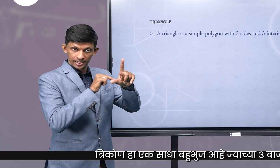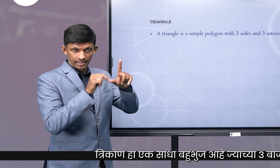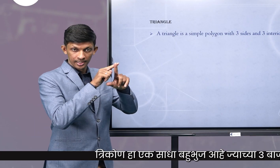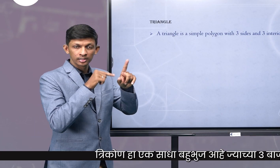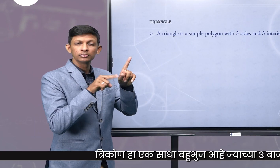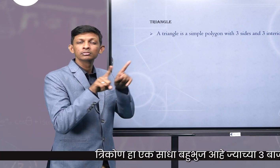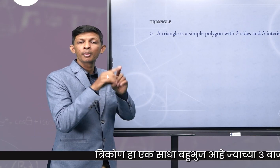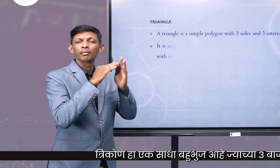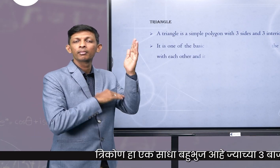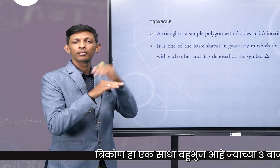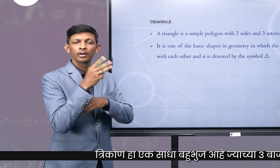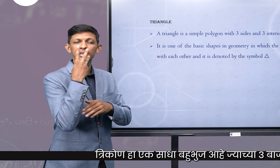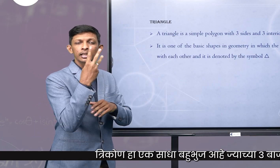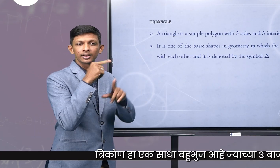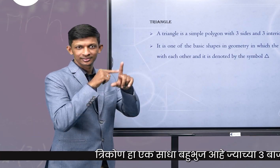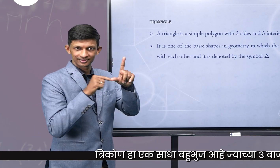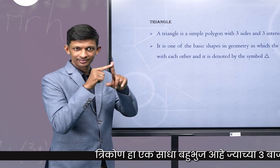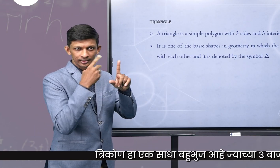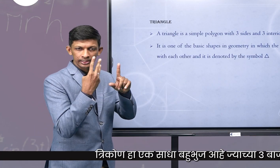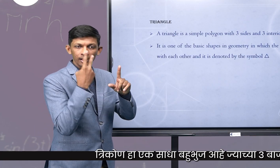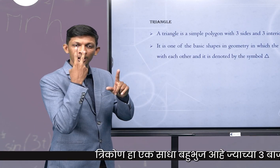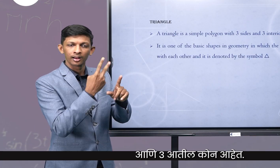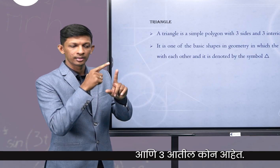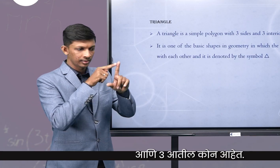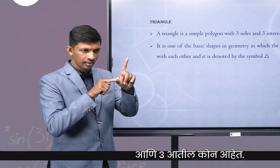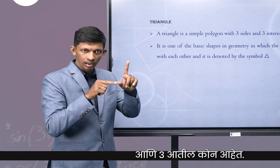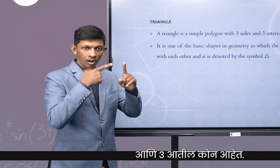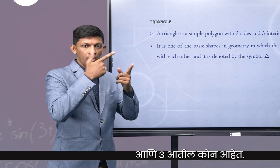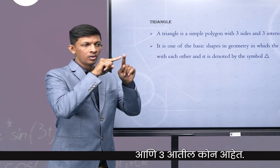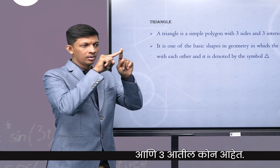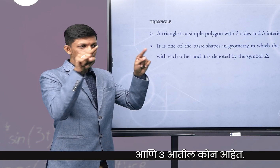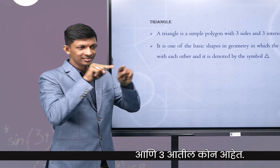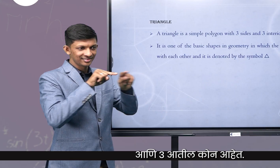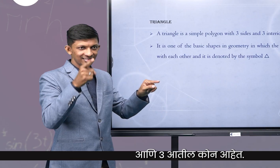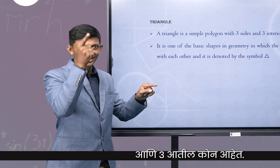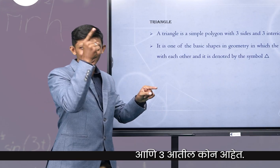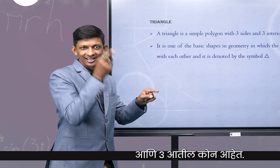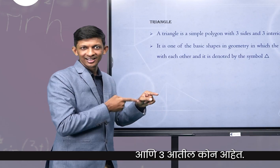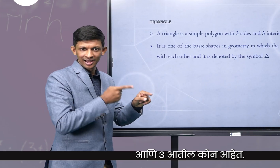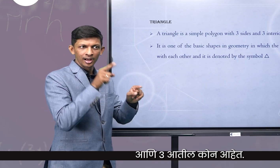त्रिकोण हा एक साधा बहुभुज आहे ज्याच्या 3 बाजू आणि 3 आतील कोन आहेत.